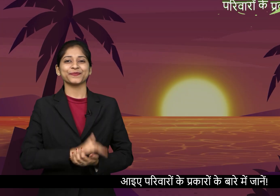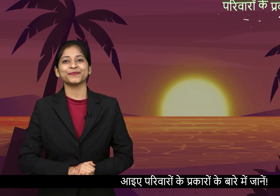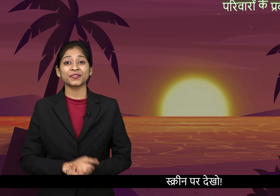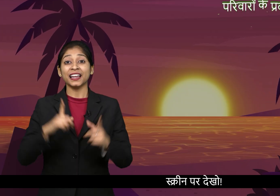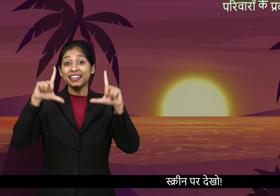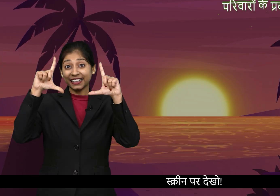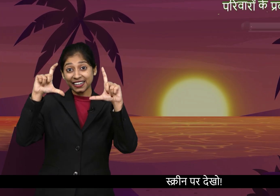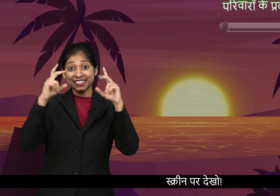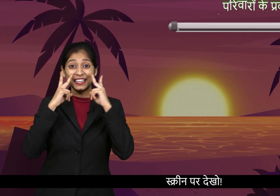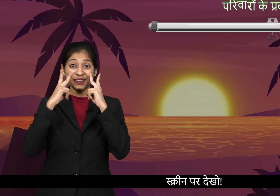स्क्रीन पर देखो।